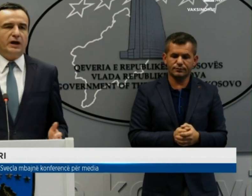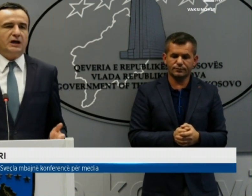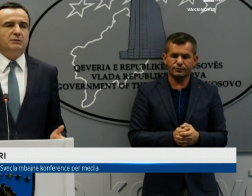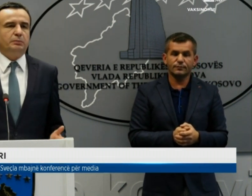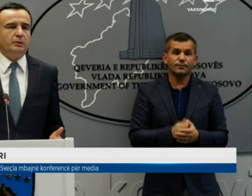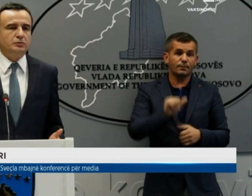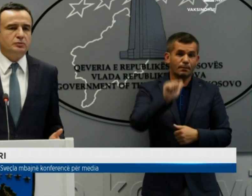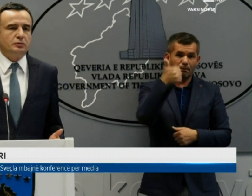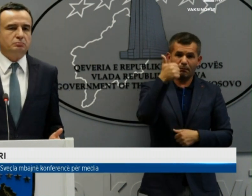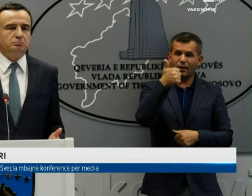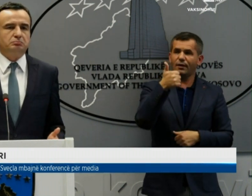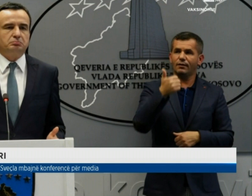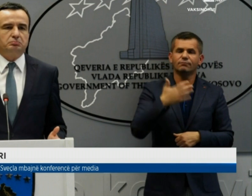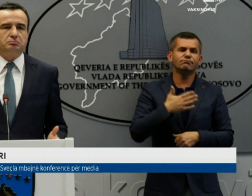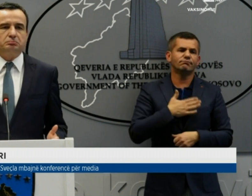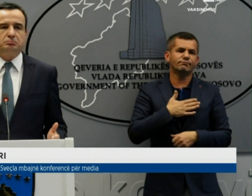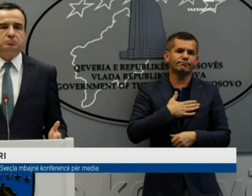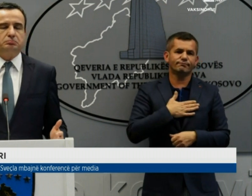ne kemi pasur